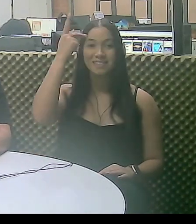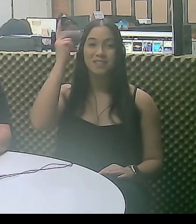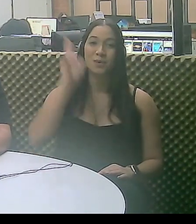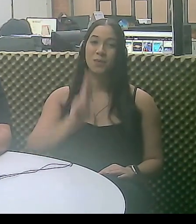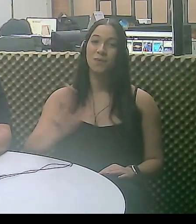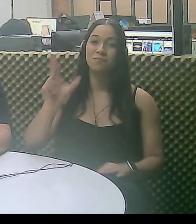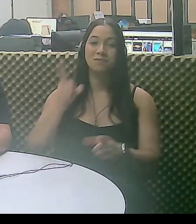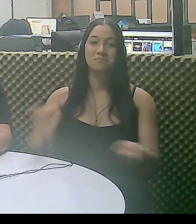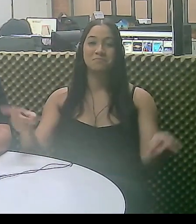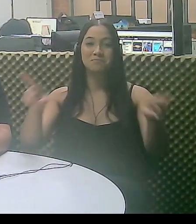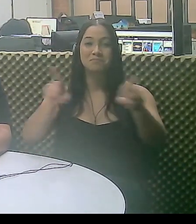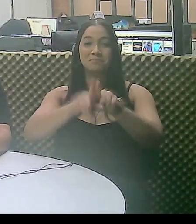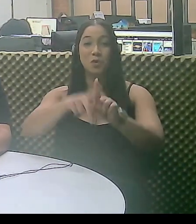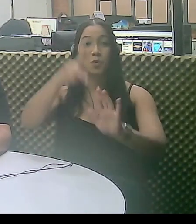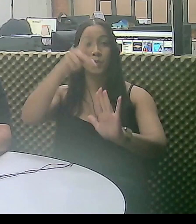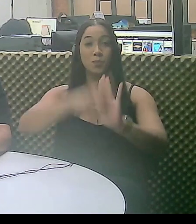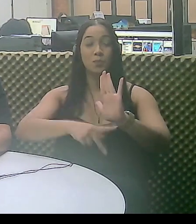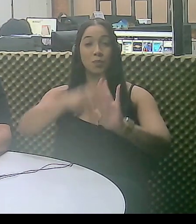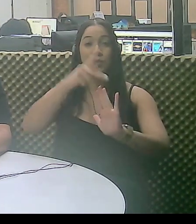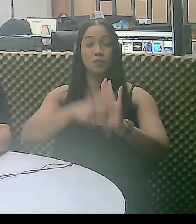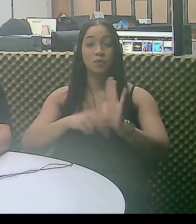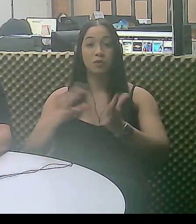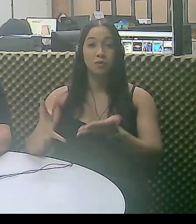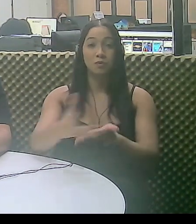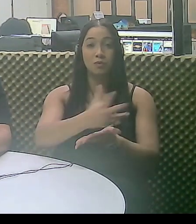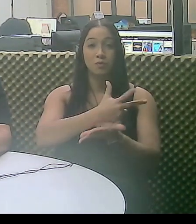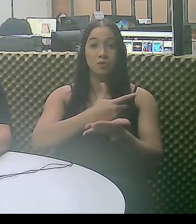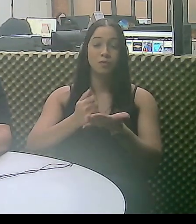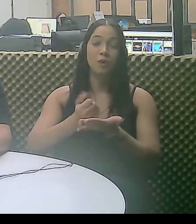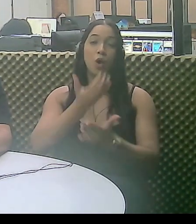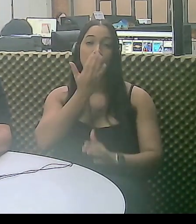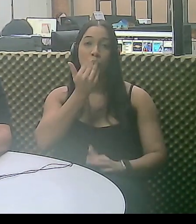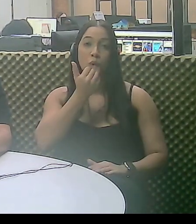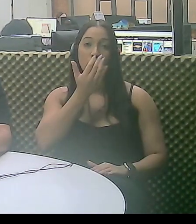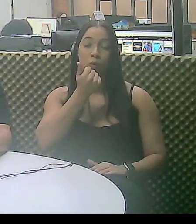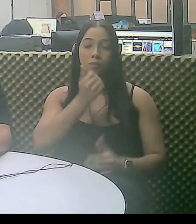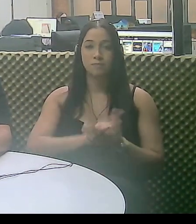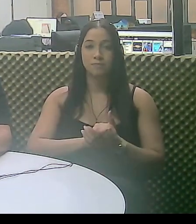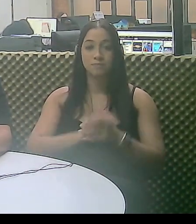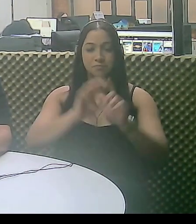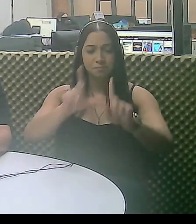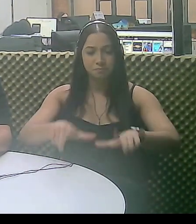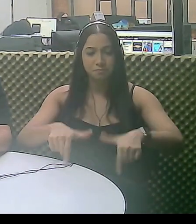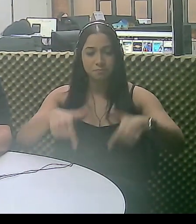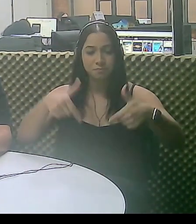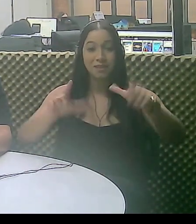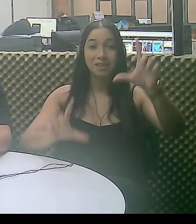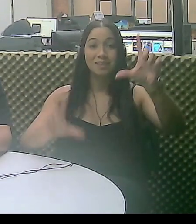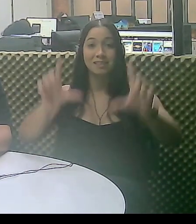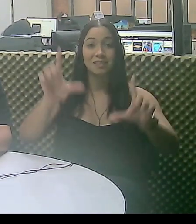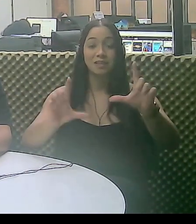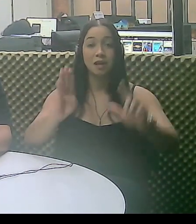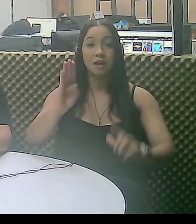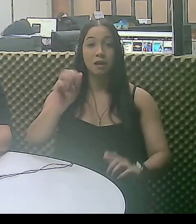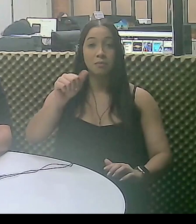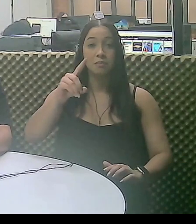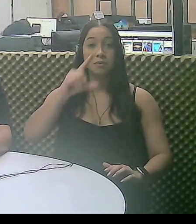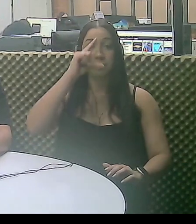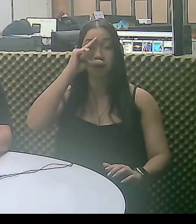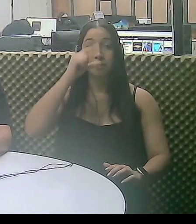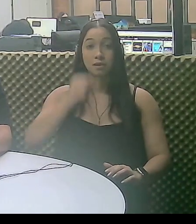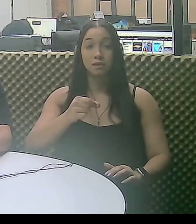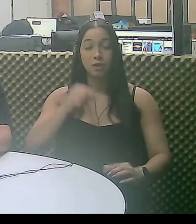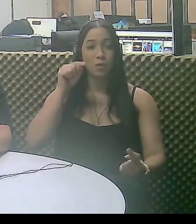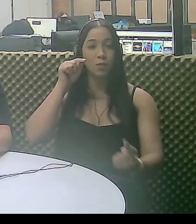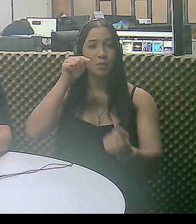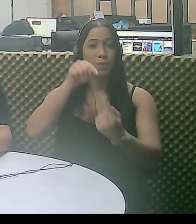é parceira de projeto que está arrecadando mantimentos. A iniciativa é da emissora de TV Band Triângulo e tem